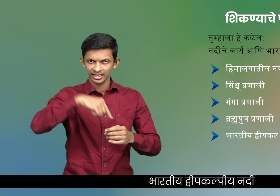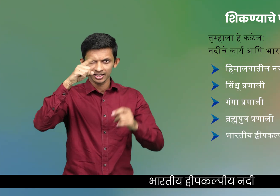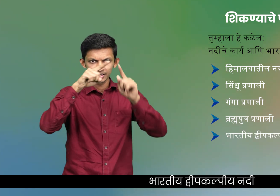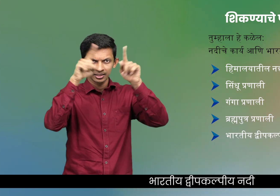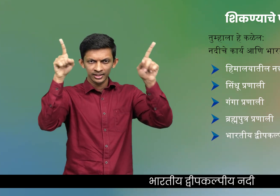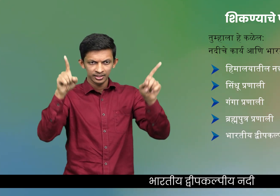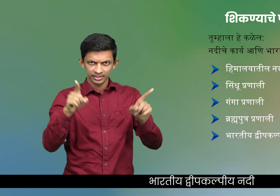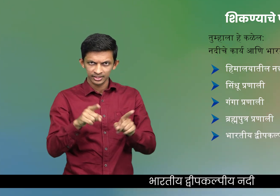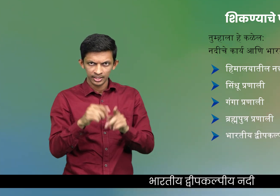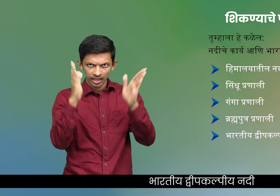भारतीय द्विकल्पीय नदी.